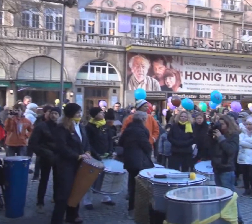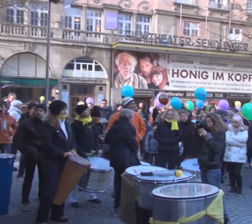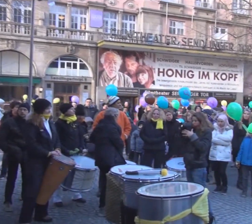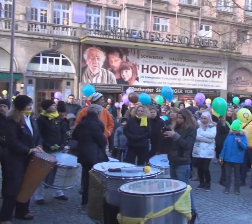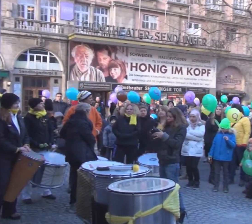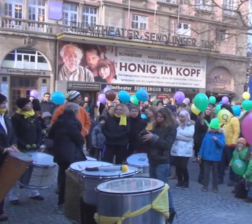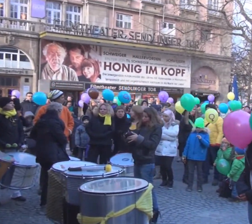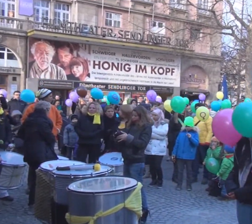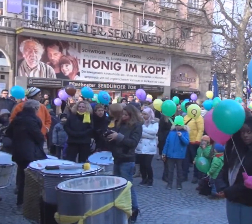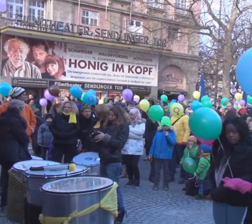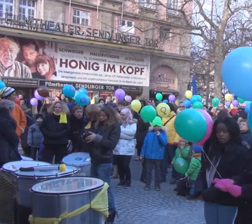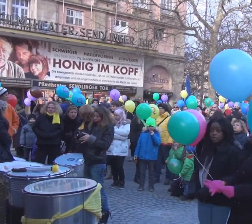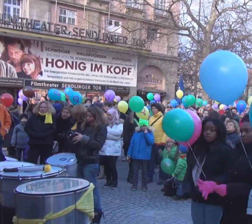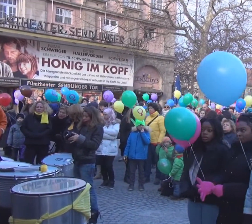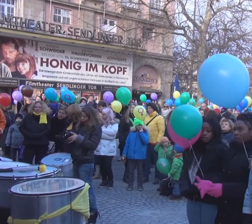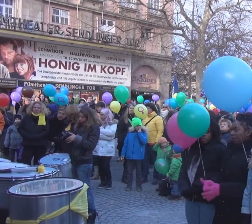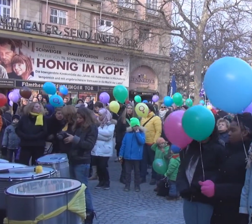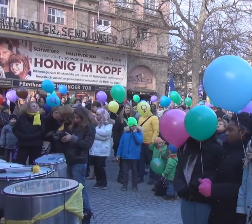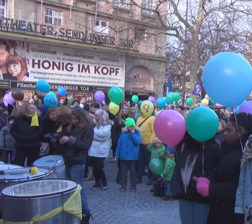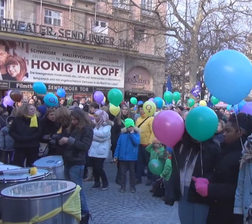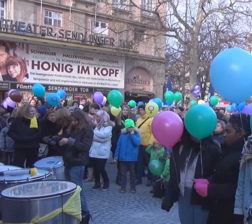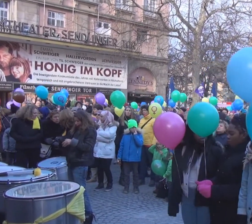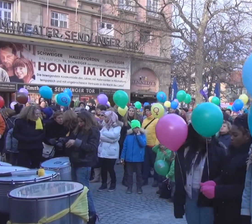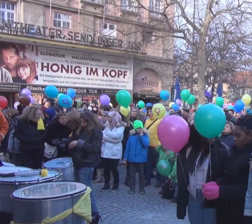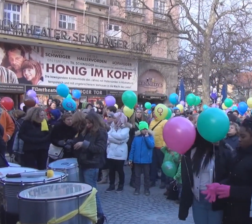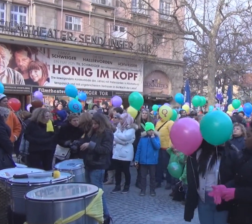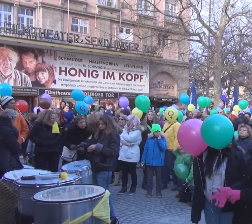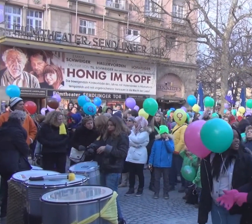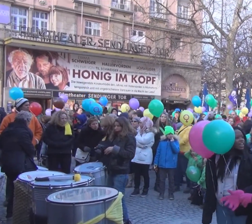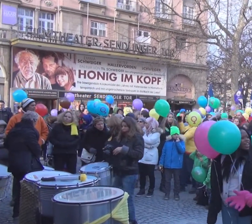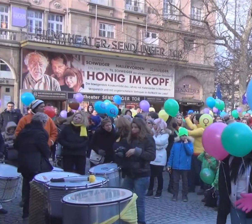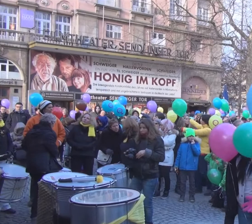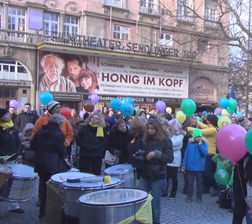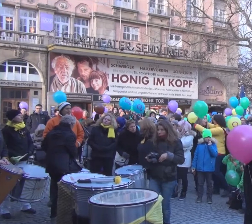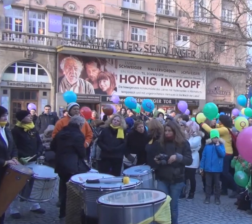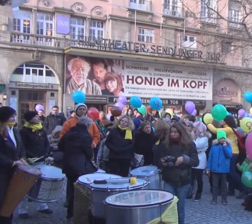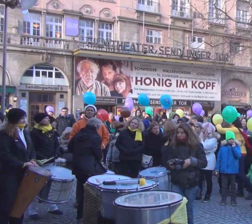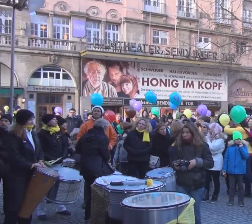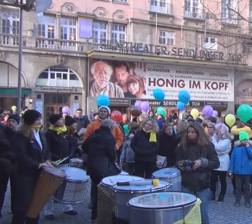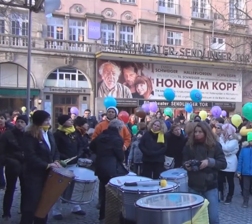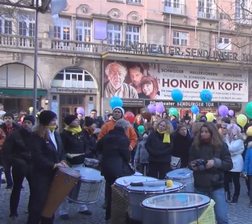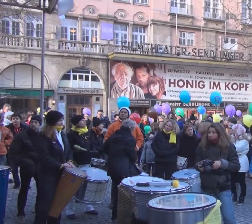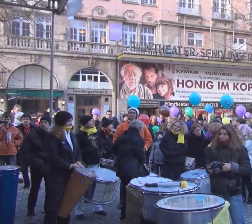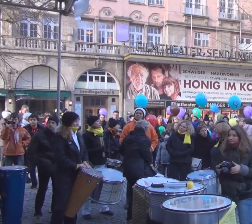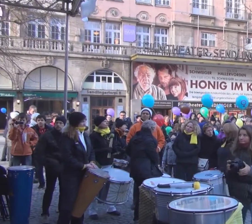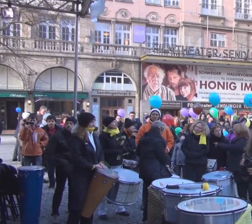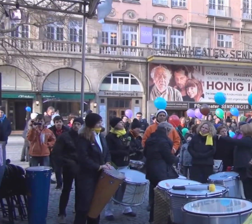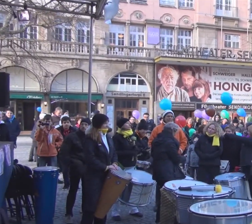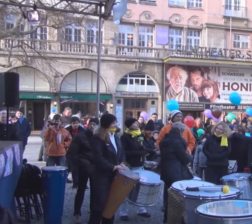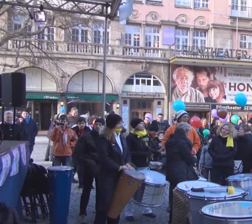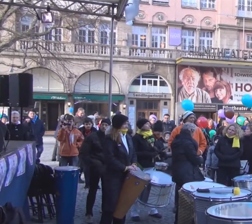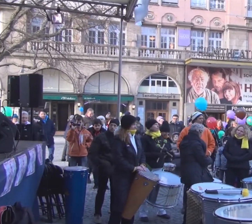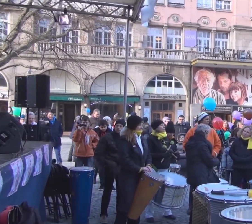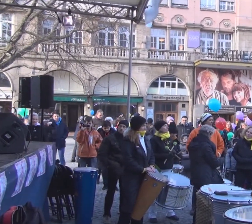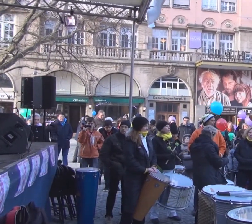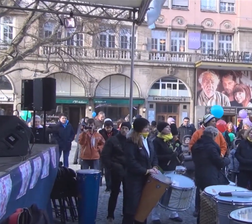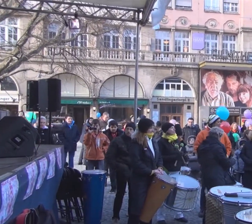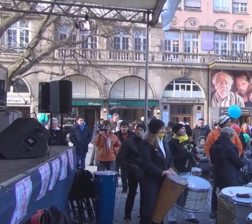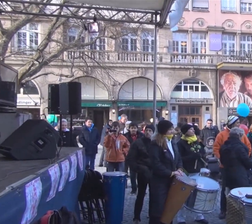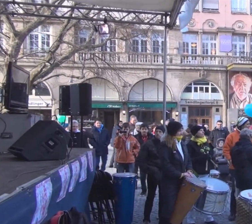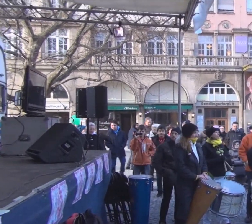eben nicht nur heute, nicht nur am Valentinstag, sondern immer. Und Bonn William Rising, diese